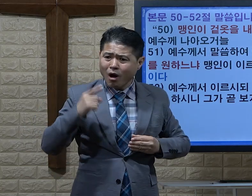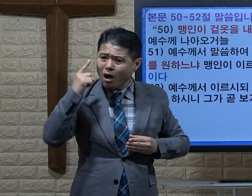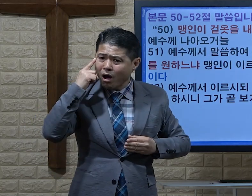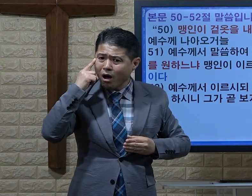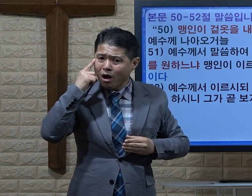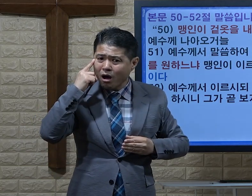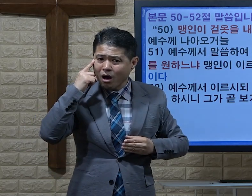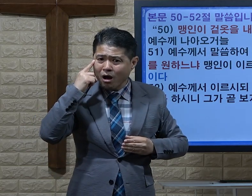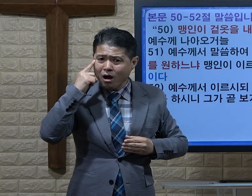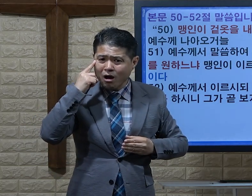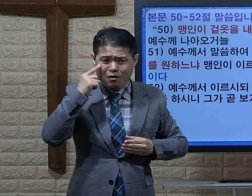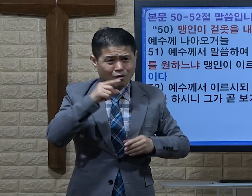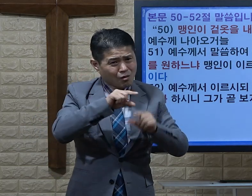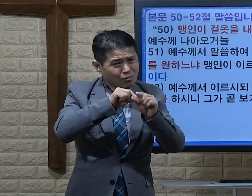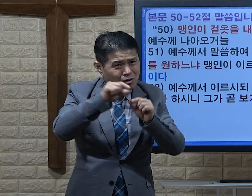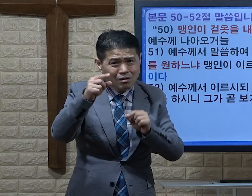입고 있었는데요. 왜 입었을까요?